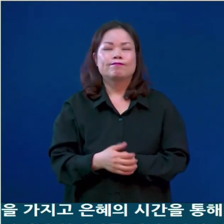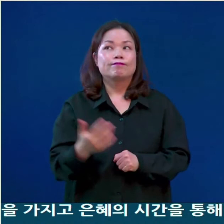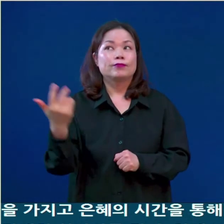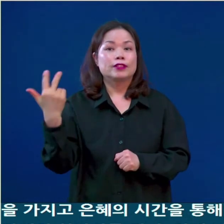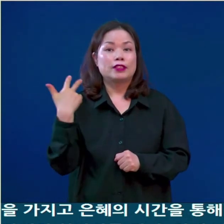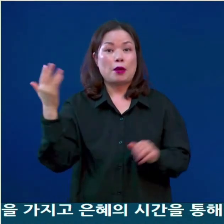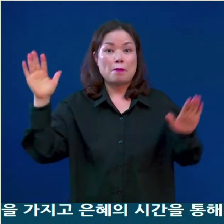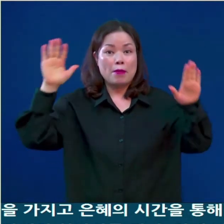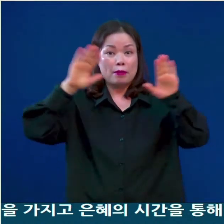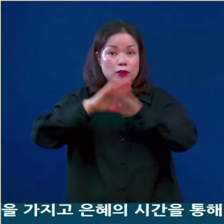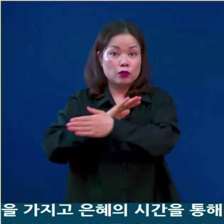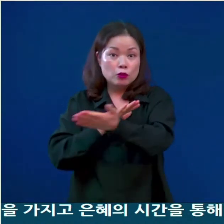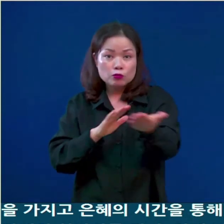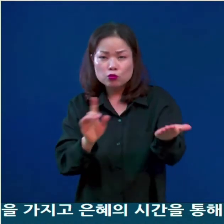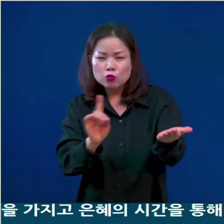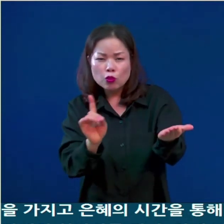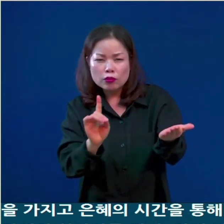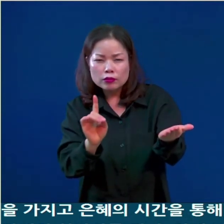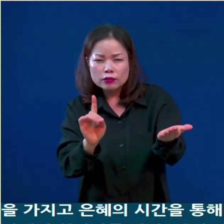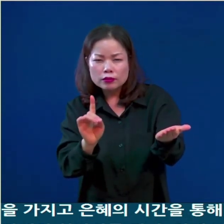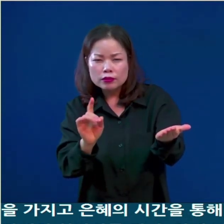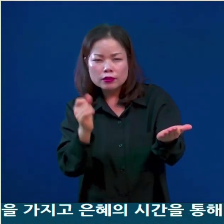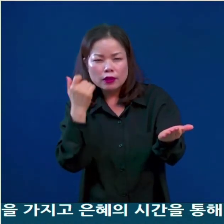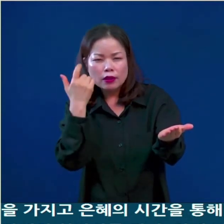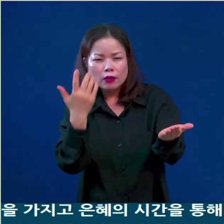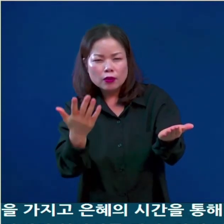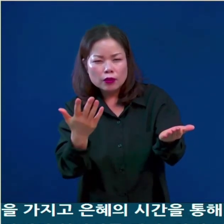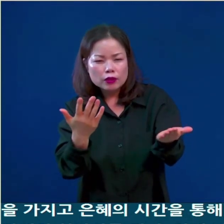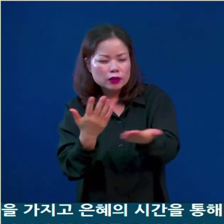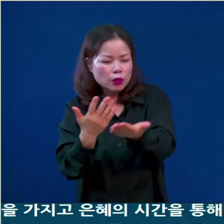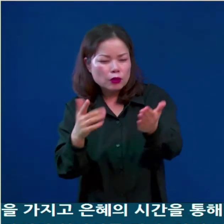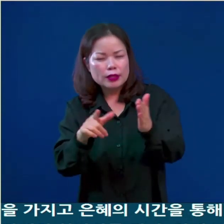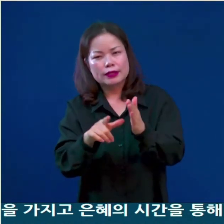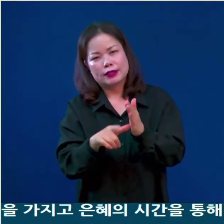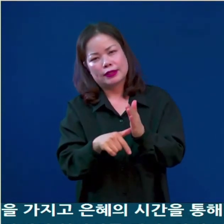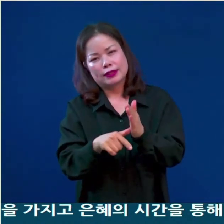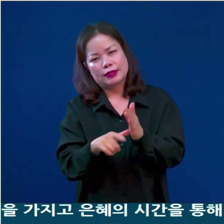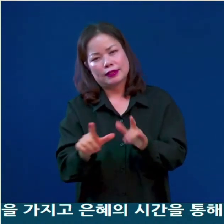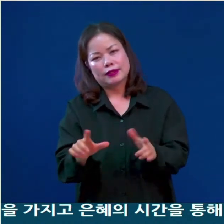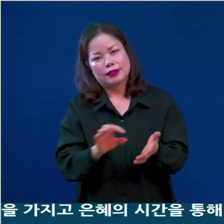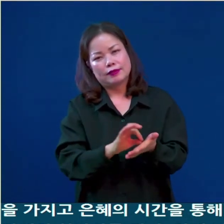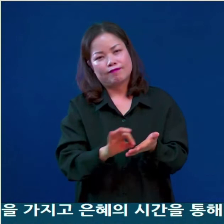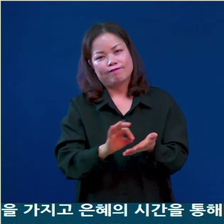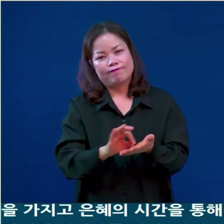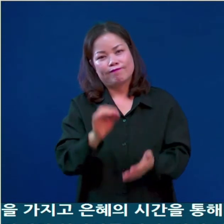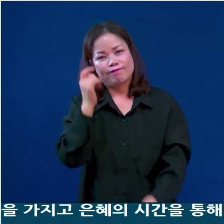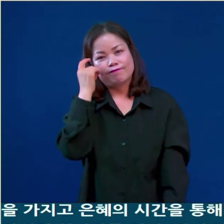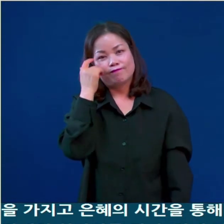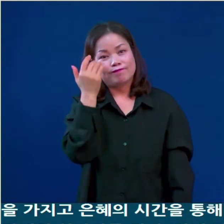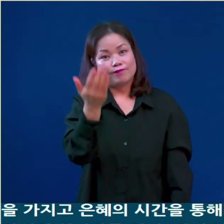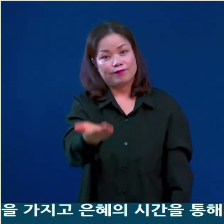지난밤 여러분은 무엇을 하면서 여러분의 시간을 사용하셨습니까?